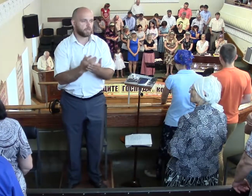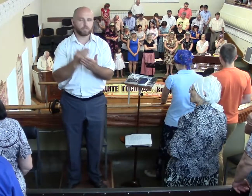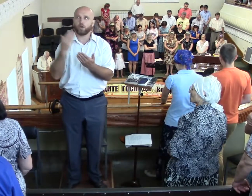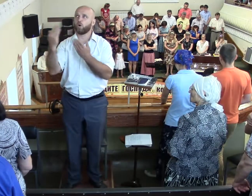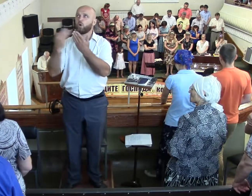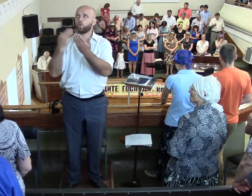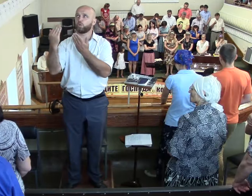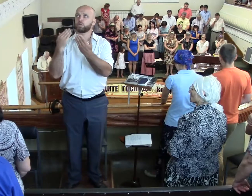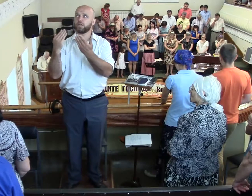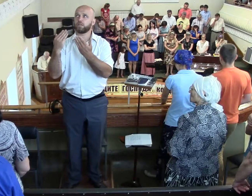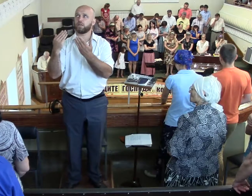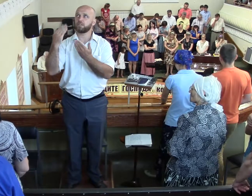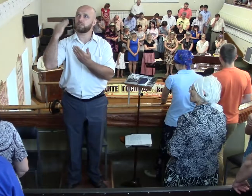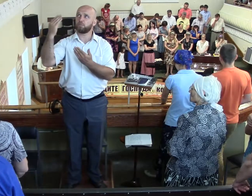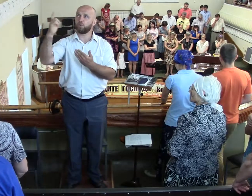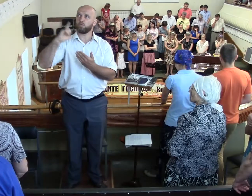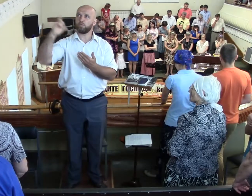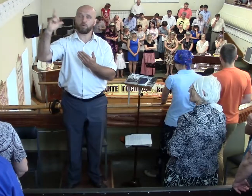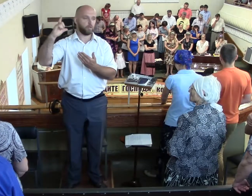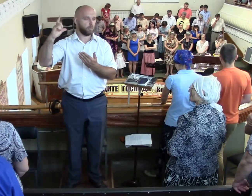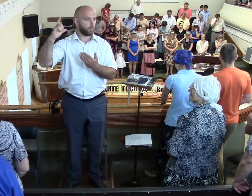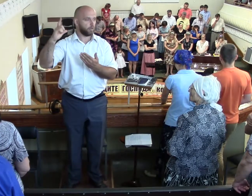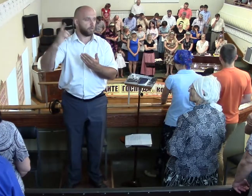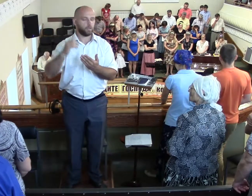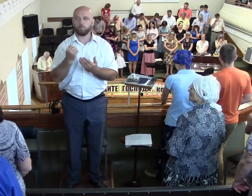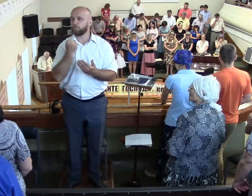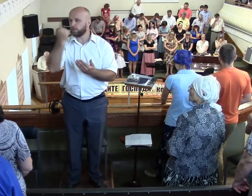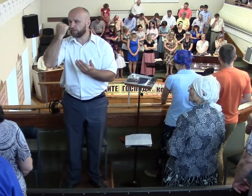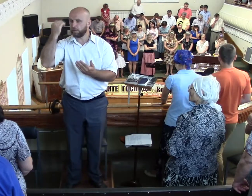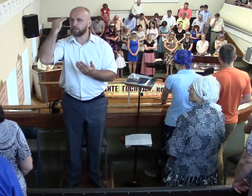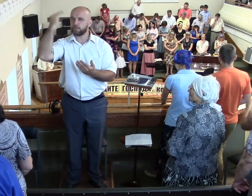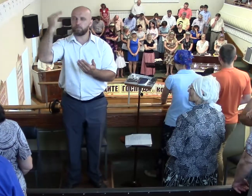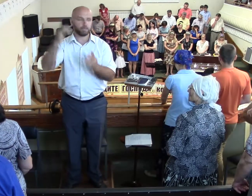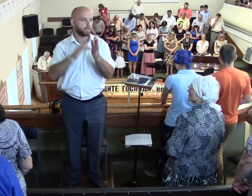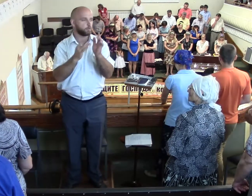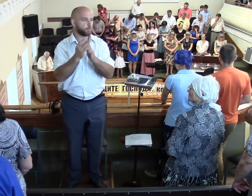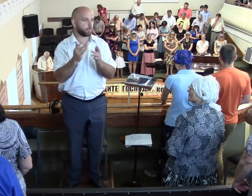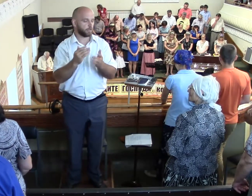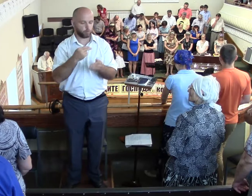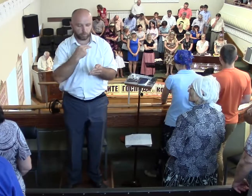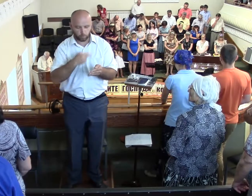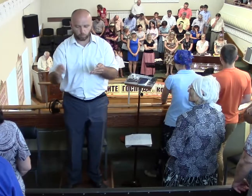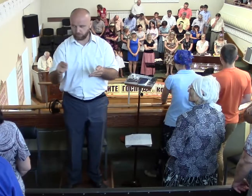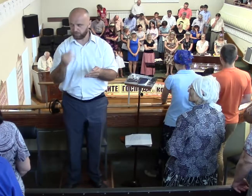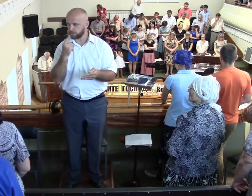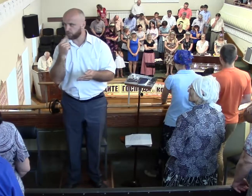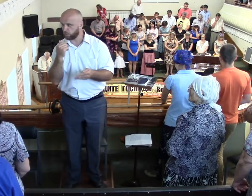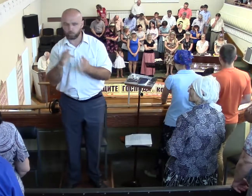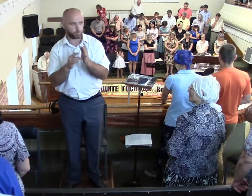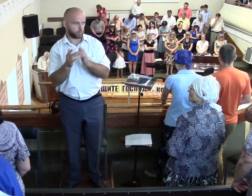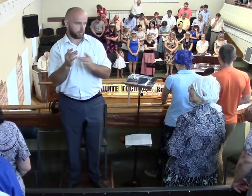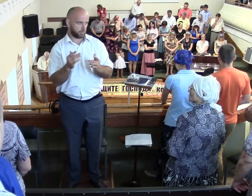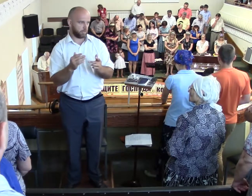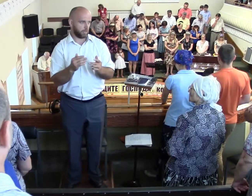Христе сегодня мы имеем Того, который посвятил нас, приобрел нас кровью Своей, и имеет